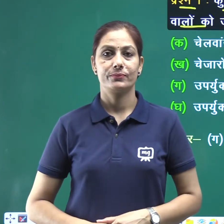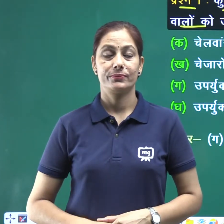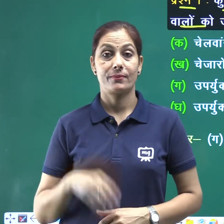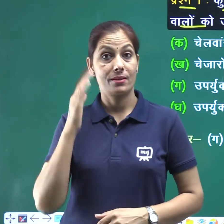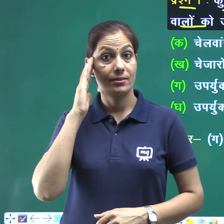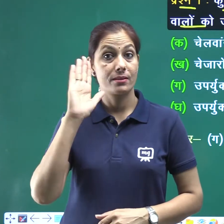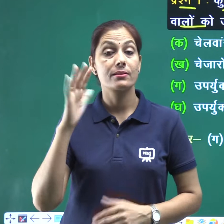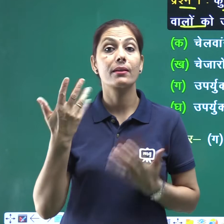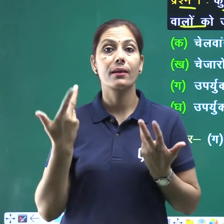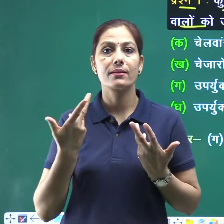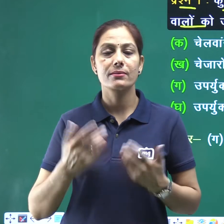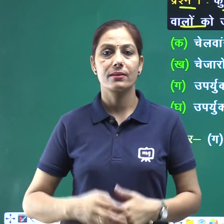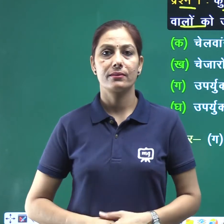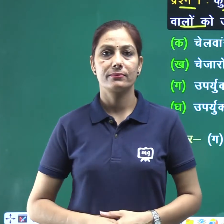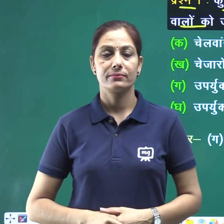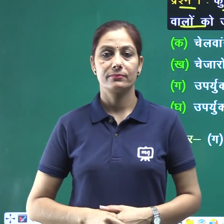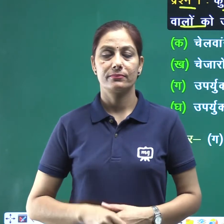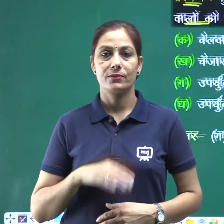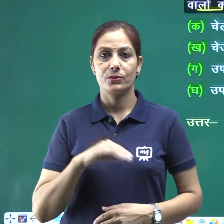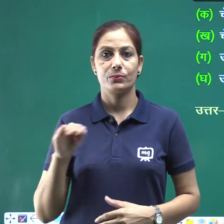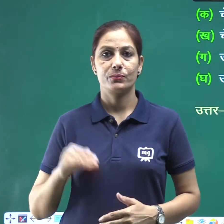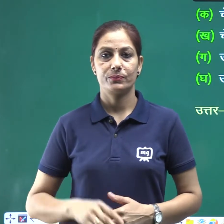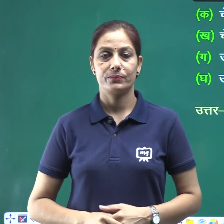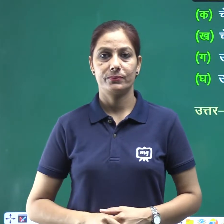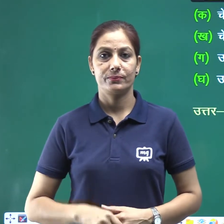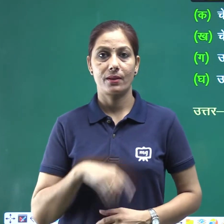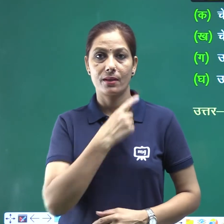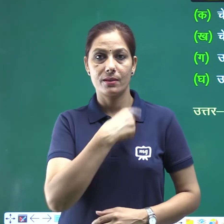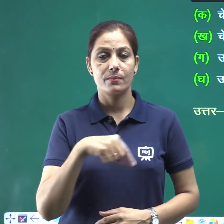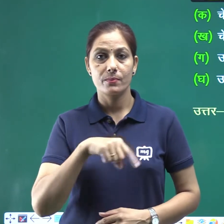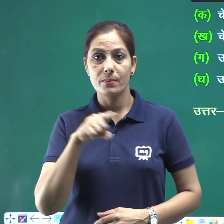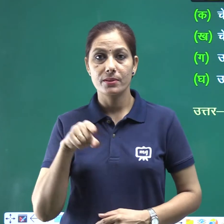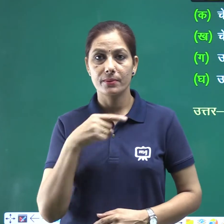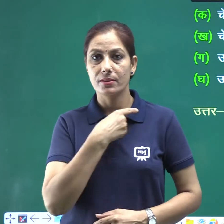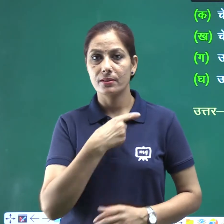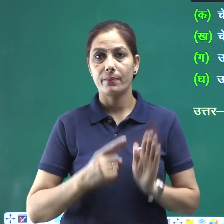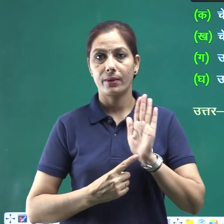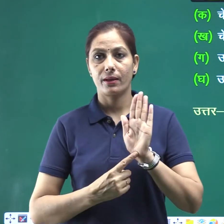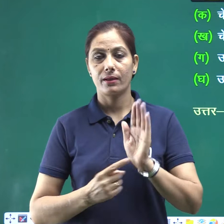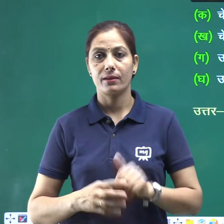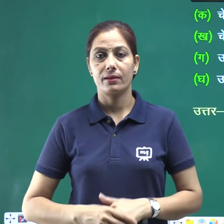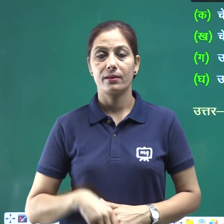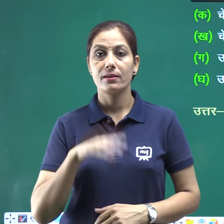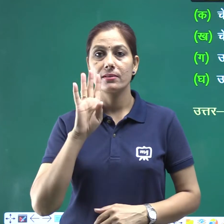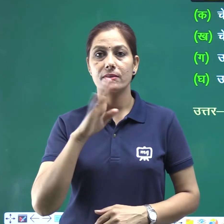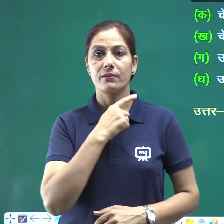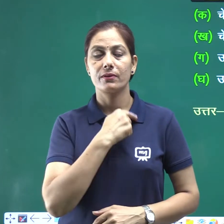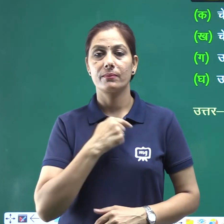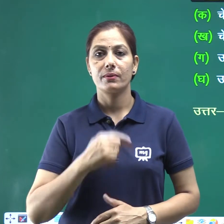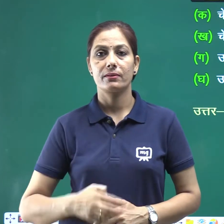जाना जाता है। बच्चों, यहाँ आपके सामने 4 विकल्प